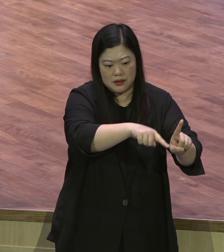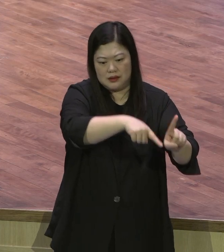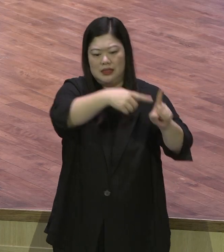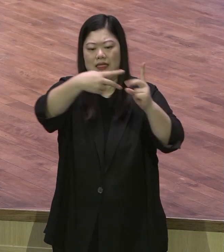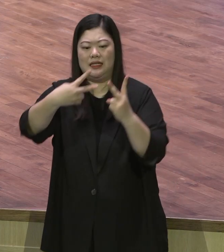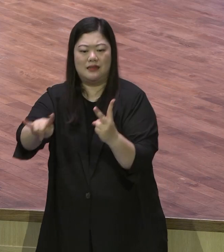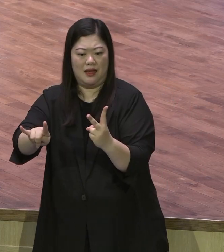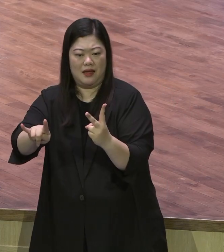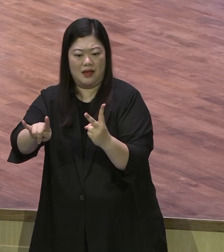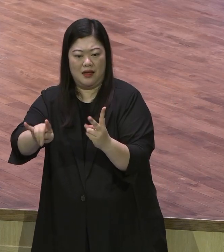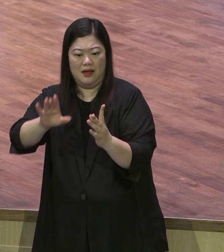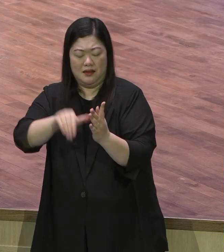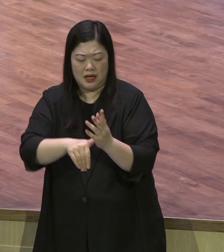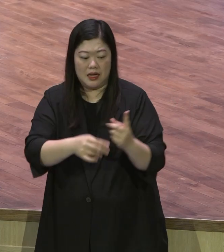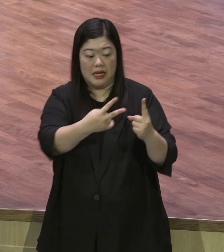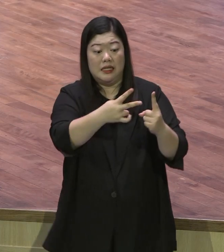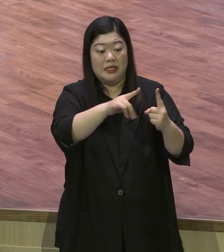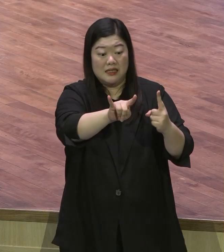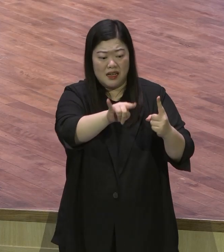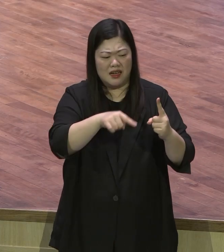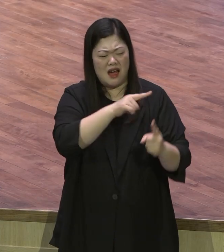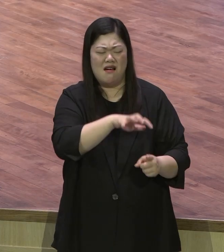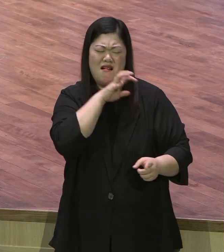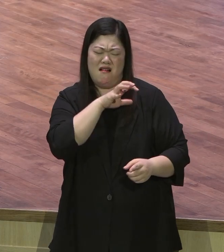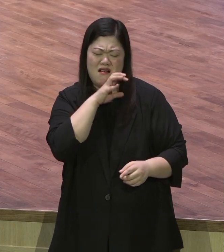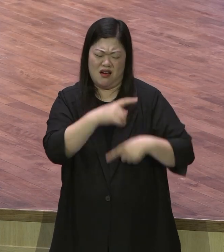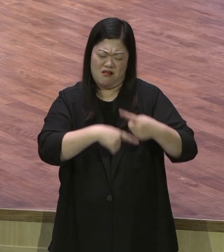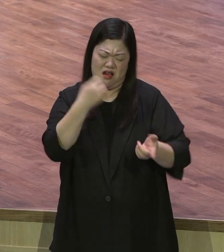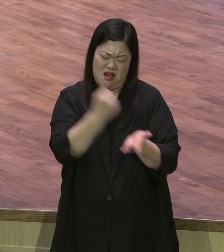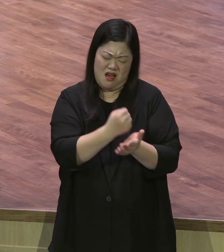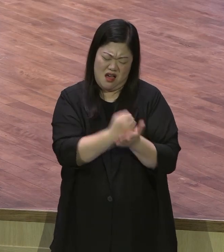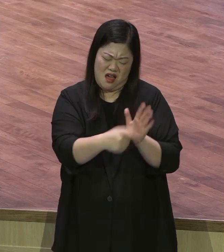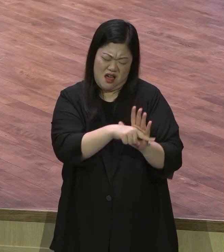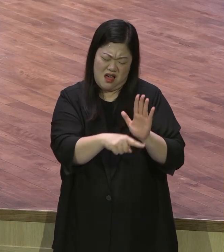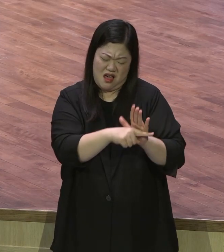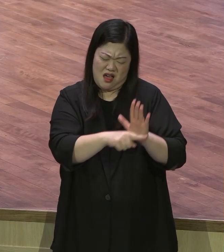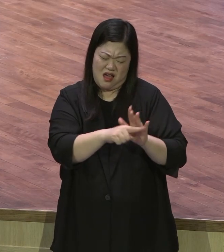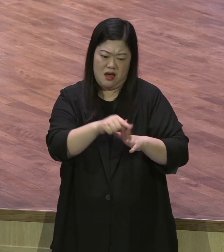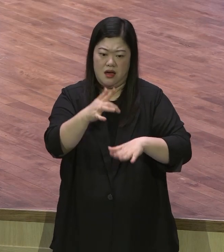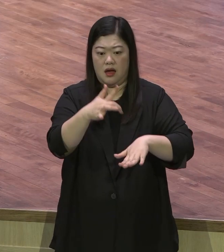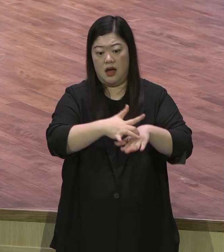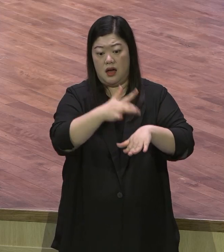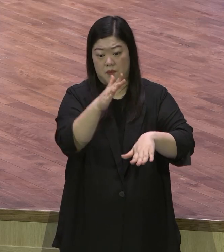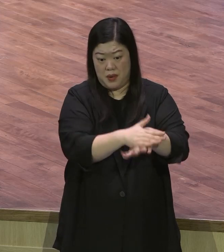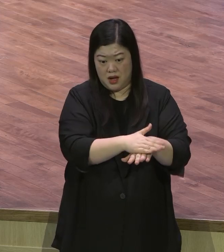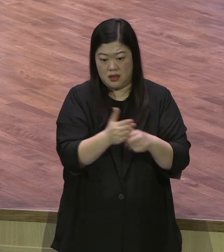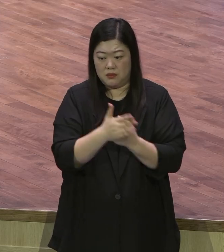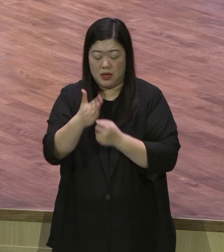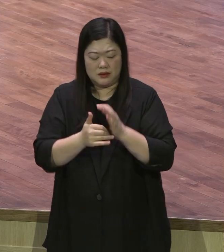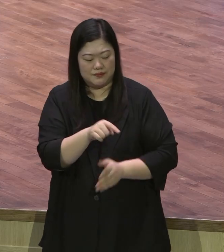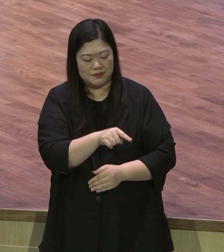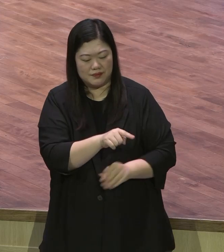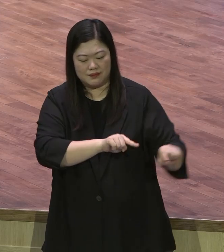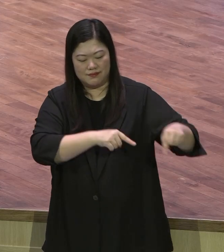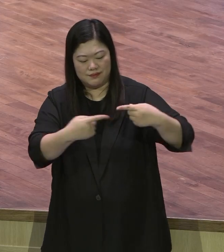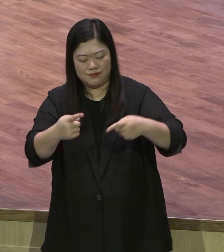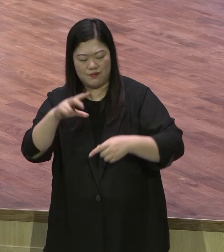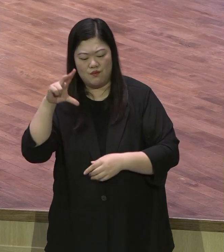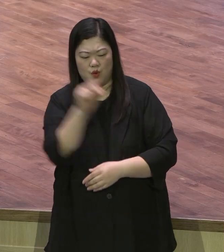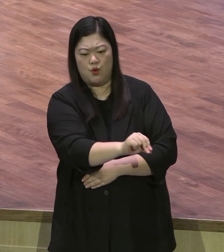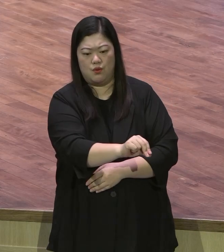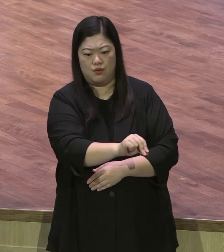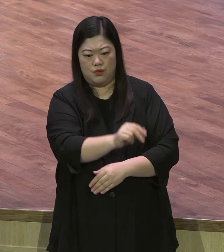가나 이들이 가나안 땅 들어가야 되니까 이 불순종, 불신앙, 불평, 불만 이 체질화 되었던